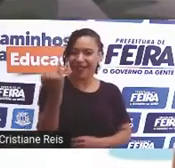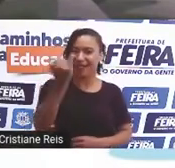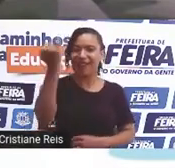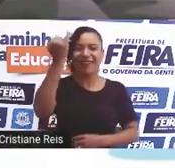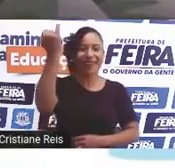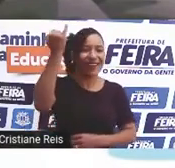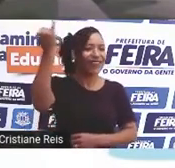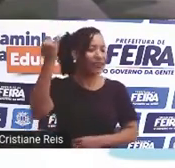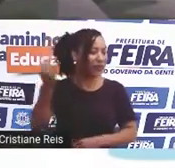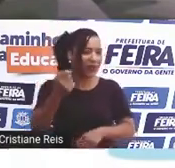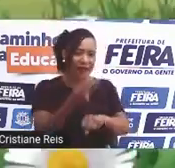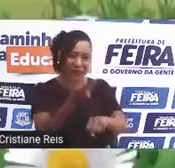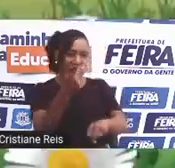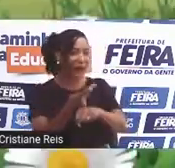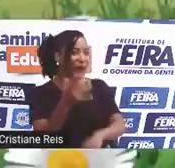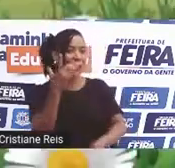prata.